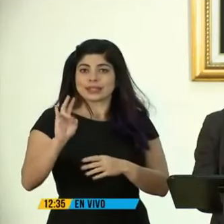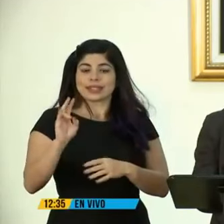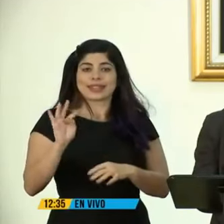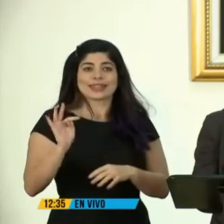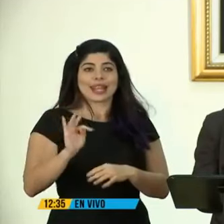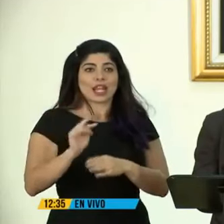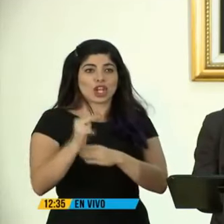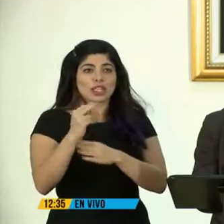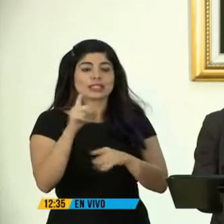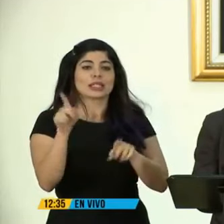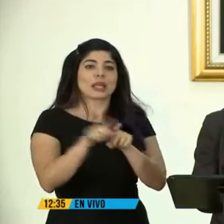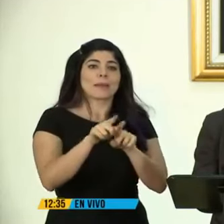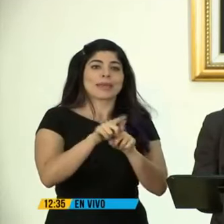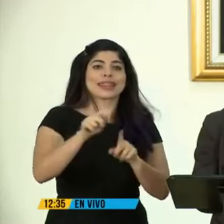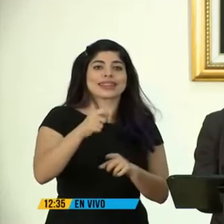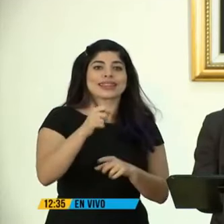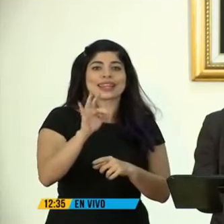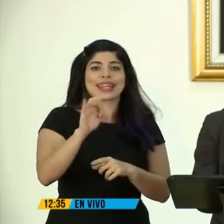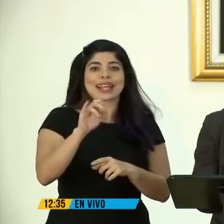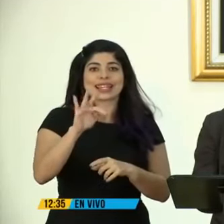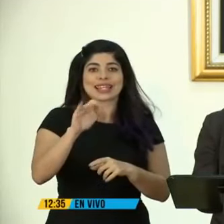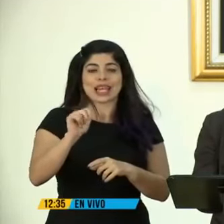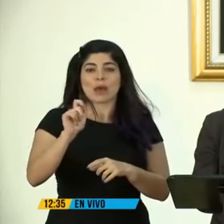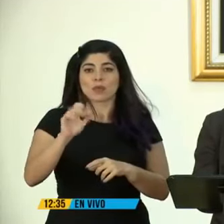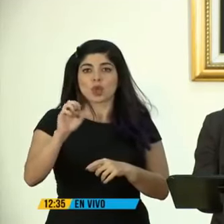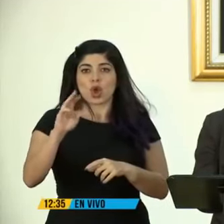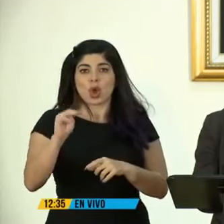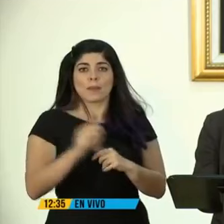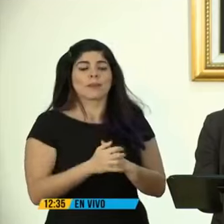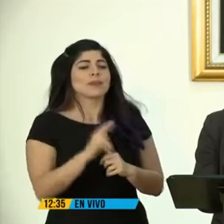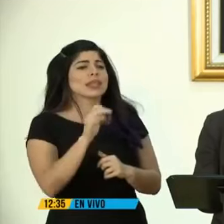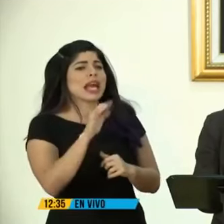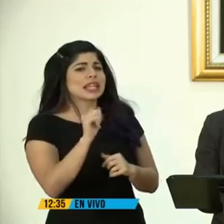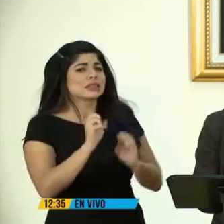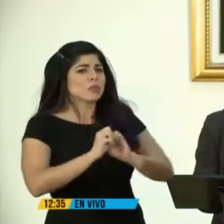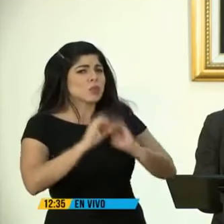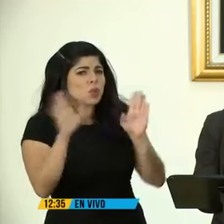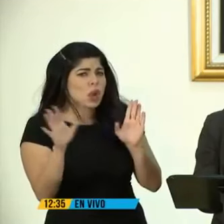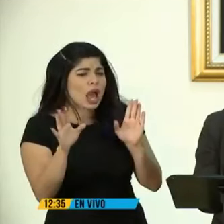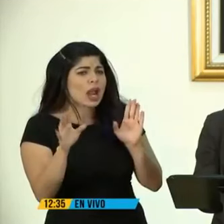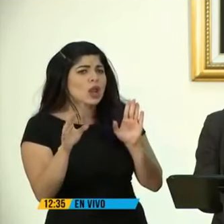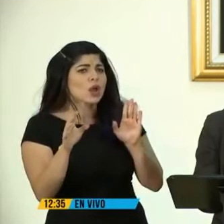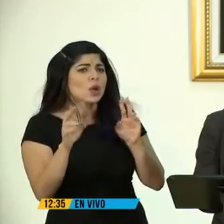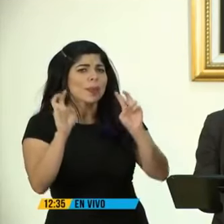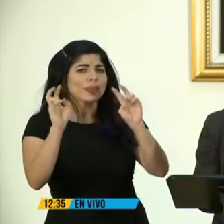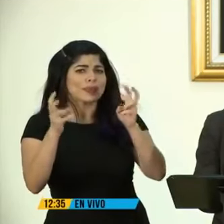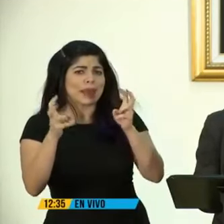en teletica.com. Doña Nancy, evidentemente el tema de los